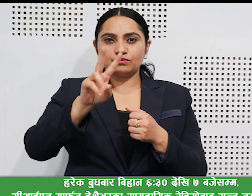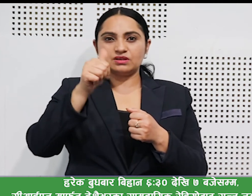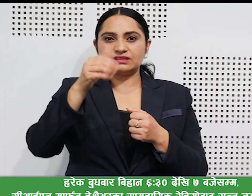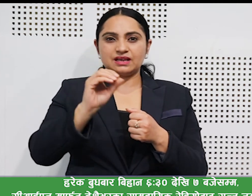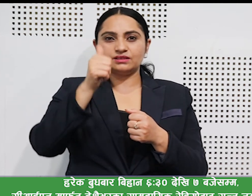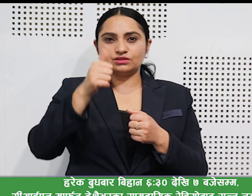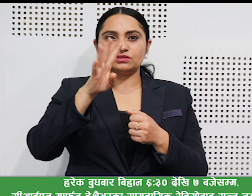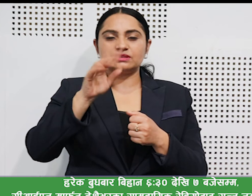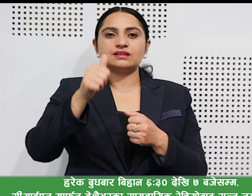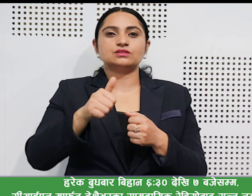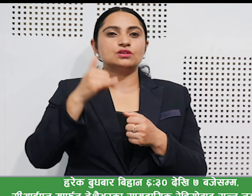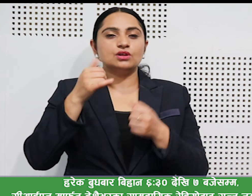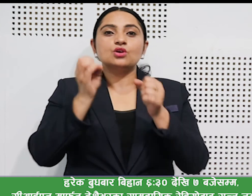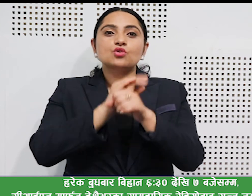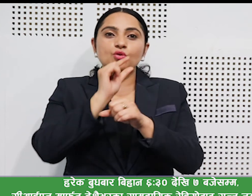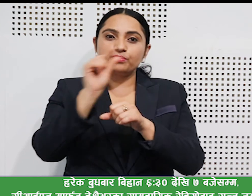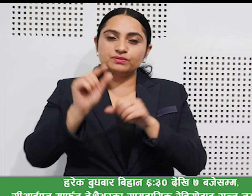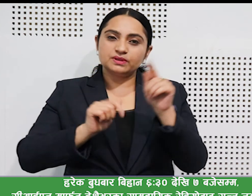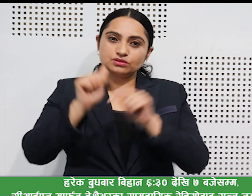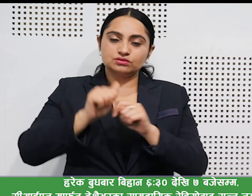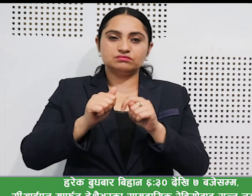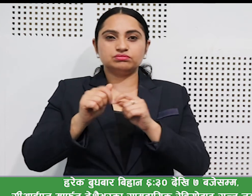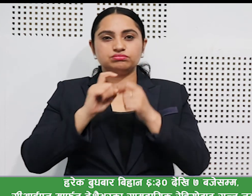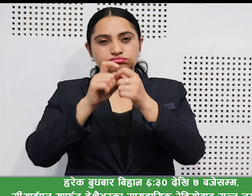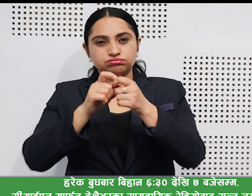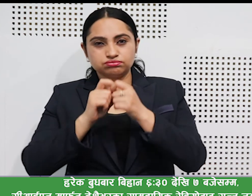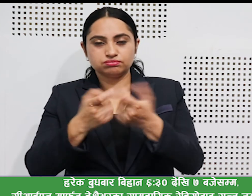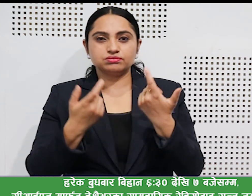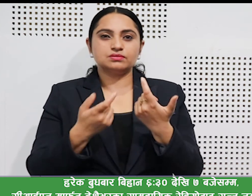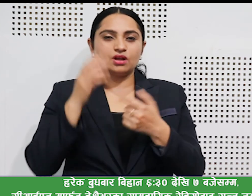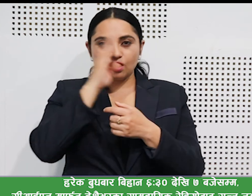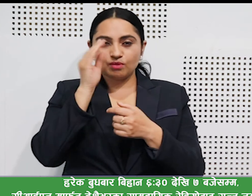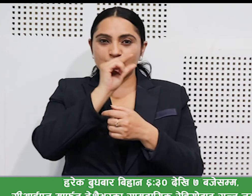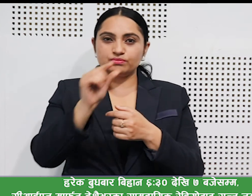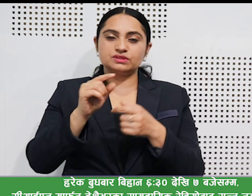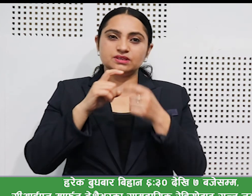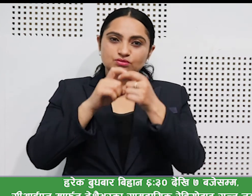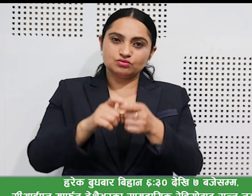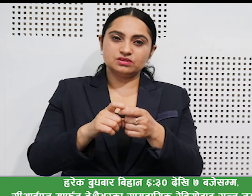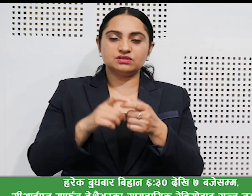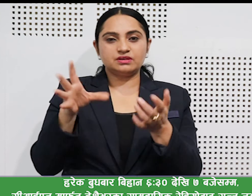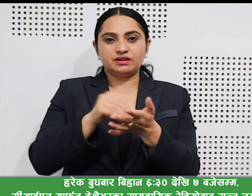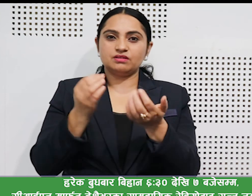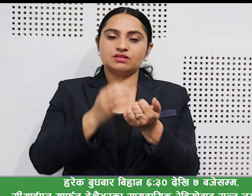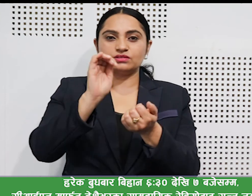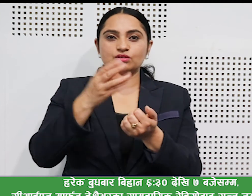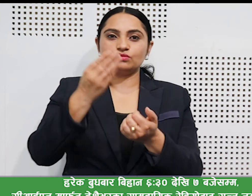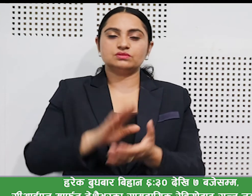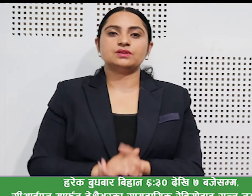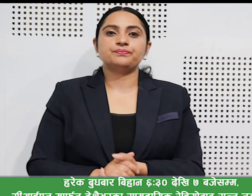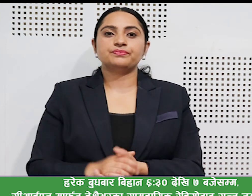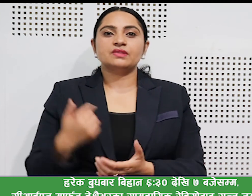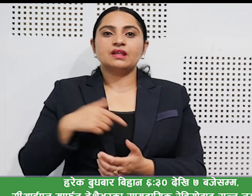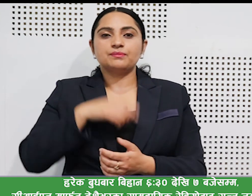0152606646 मा कोभिड बारेका कुनै पनि जिज्ञासा, अफवाह वा भ्रम बारेका सवाल रेकर्ड गर्न सक्नुहुनेछ।